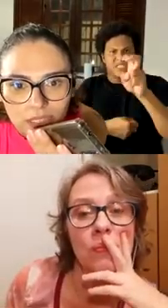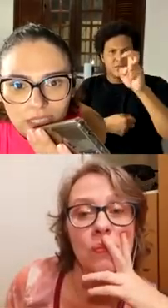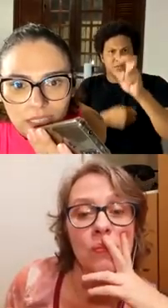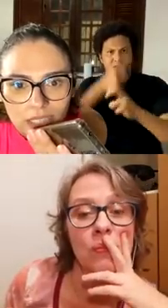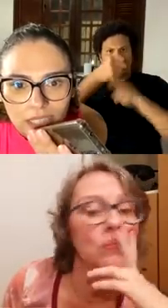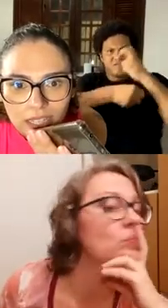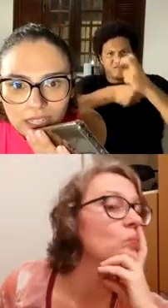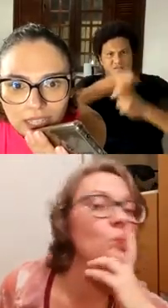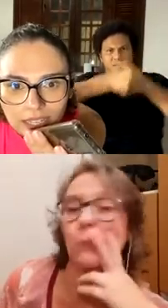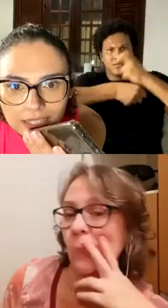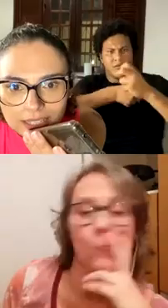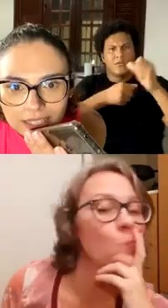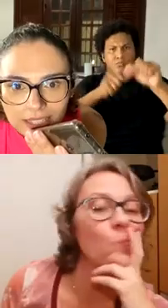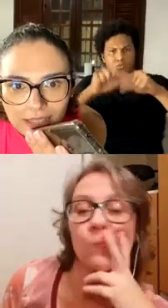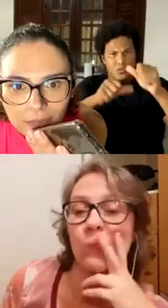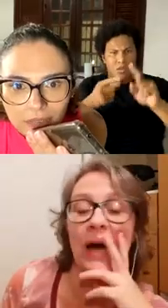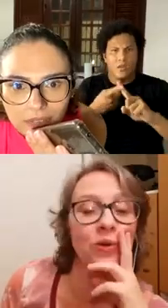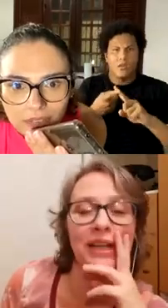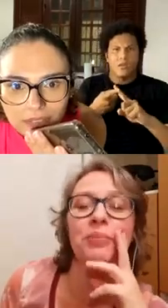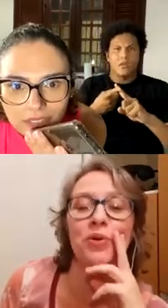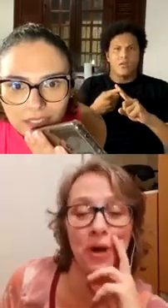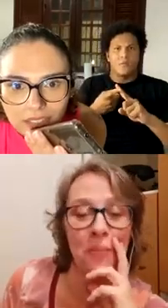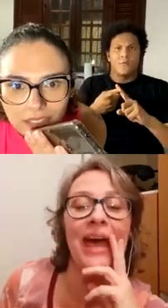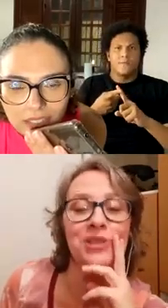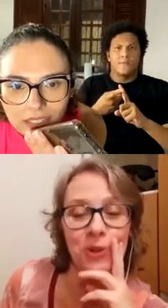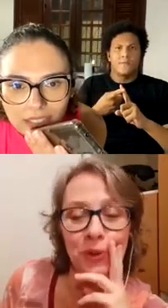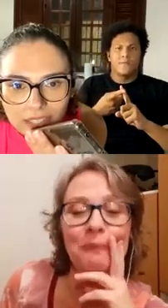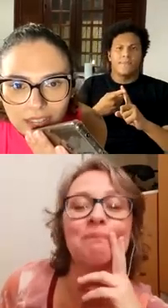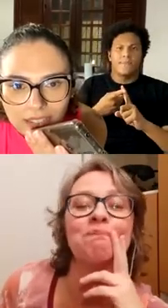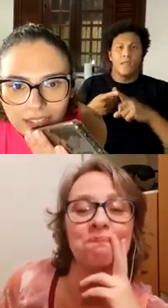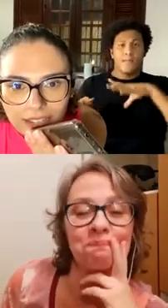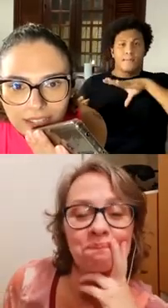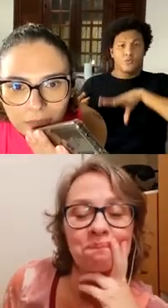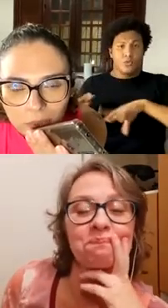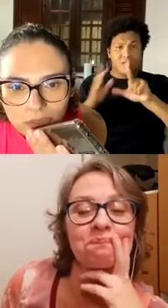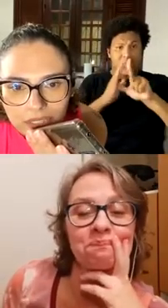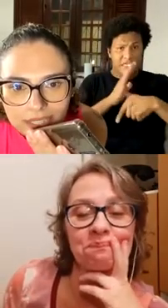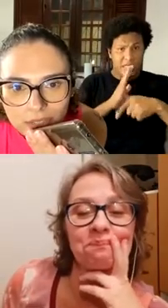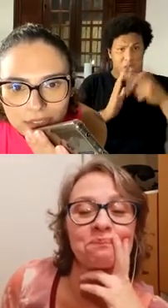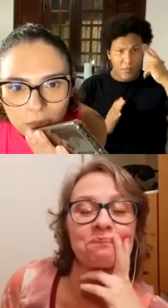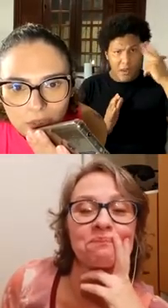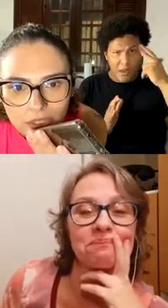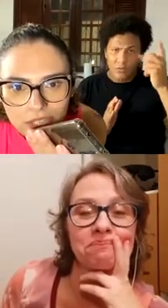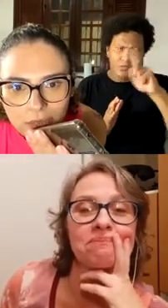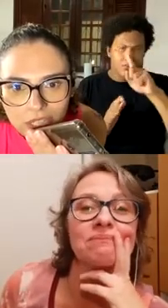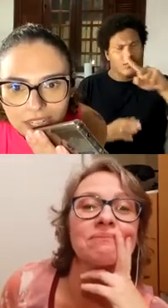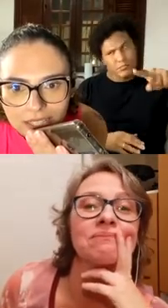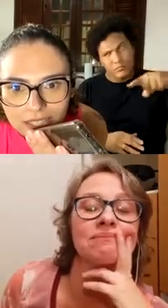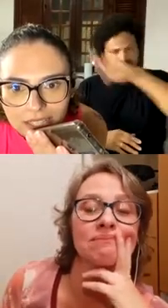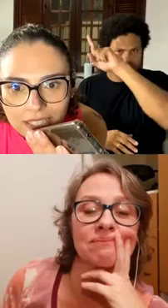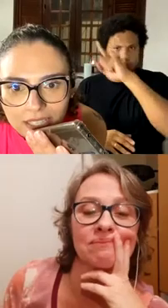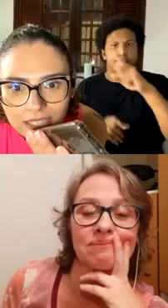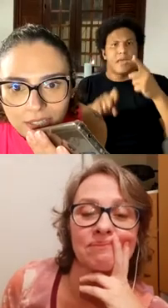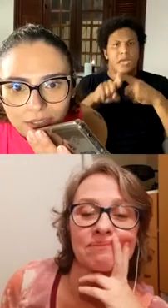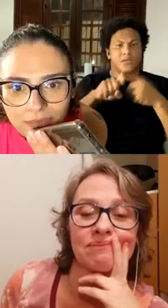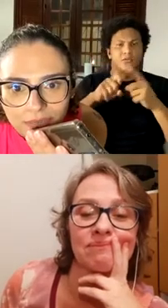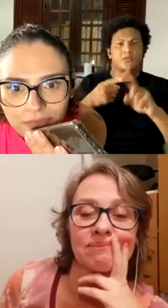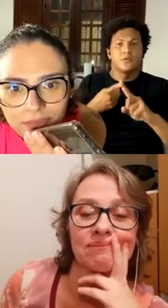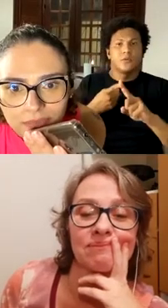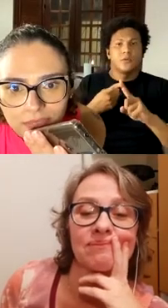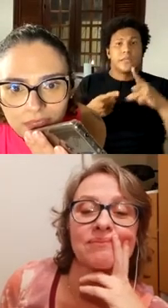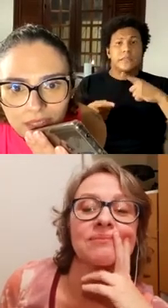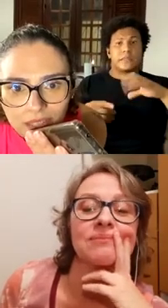não. Se tem... Não, tem que procurar um médico. Tem pouco tesão, se é por conta de